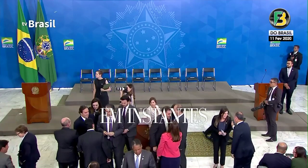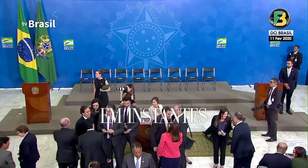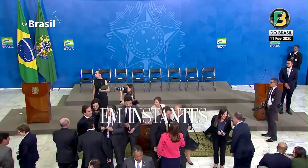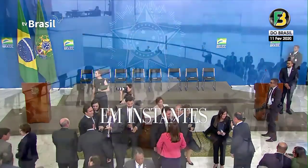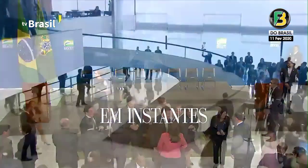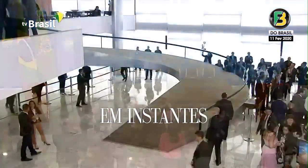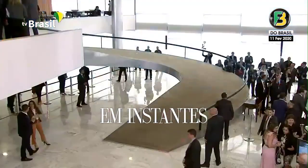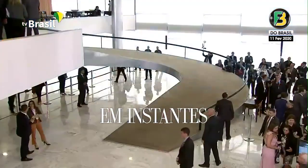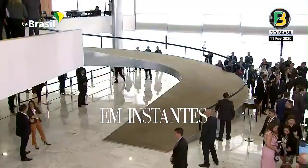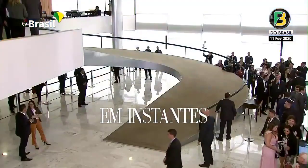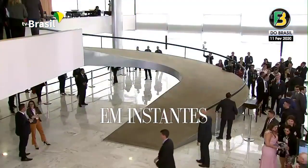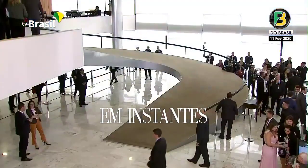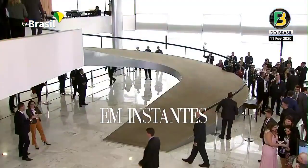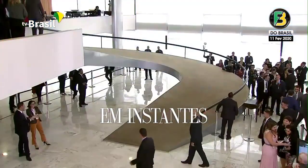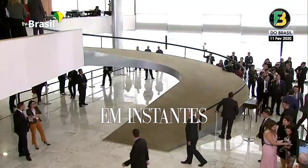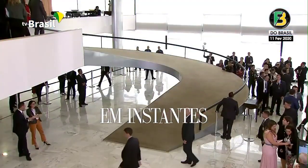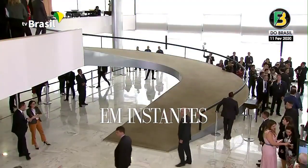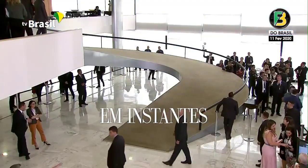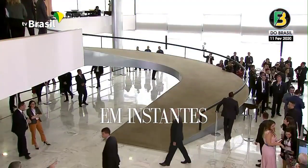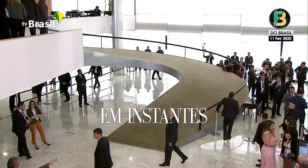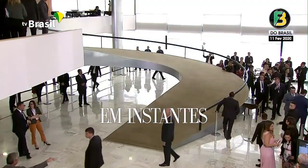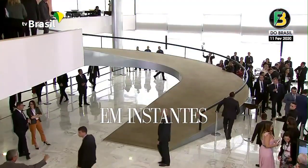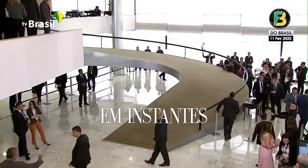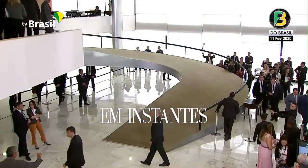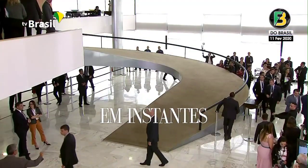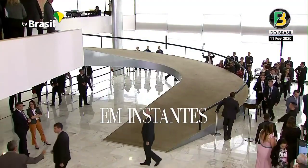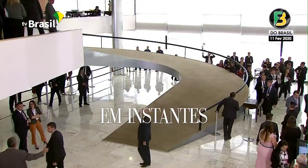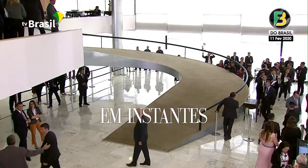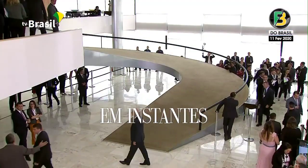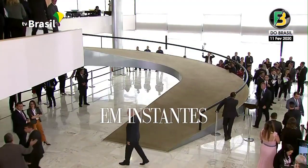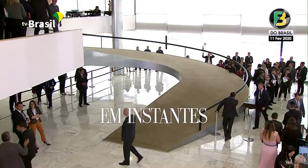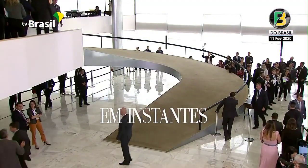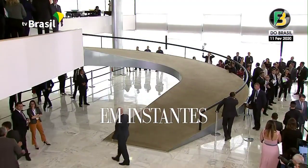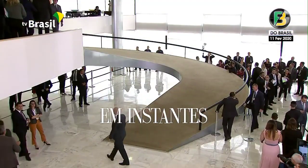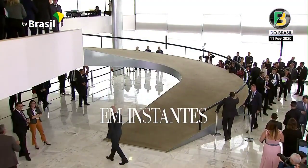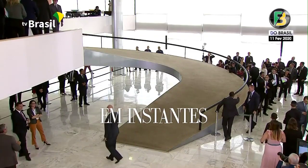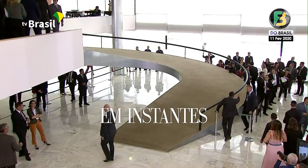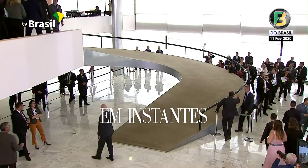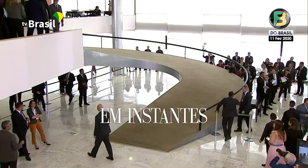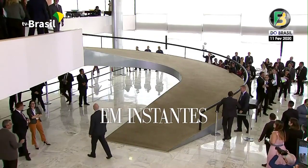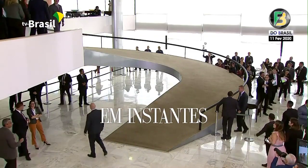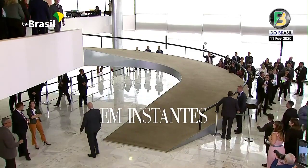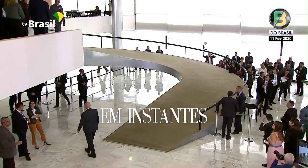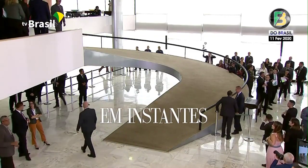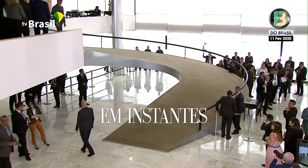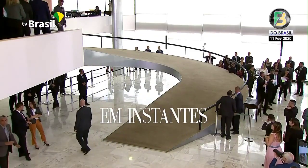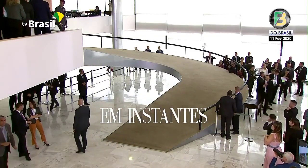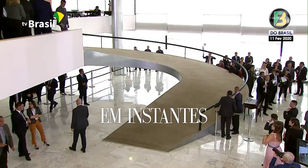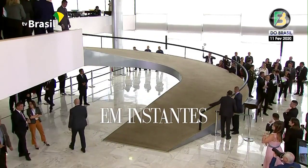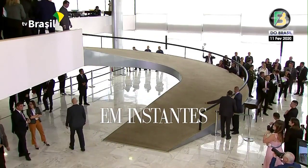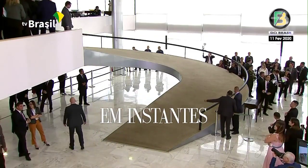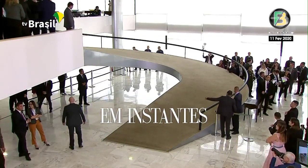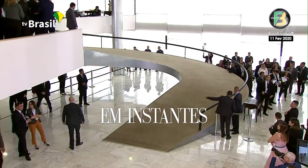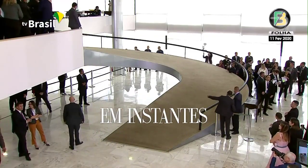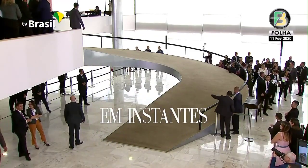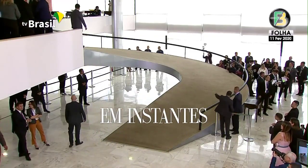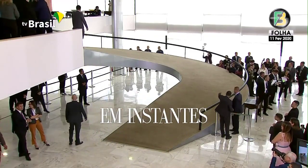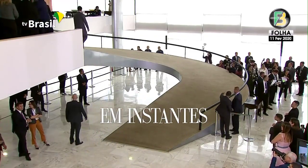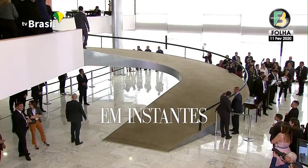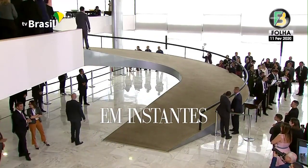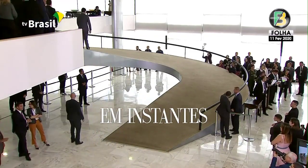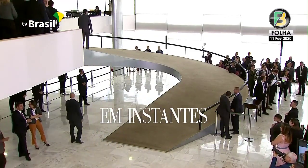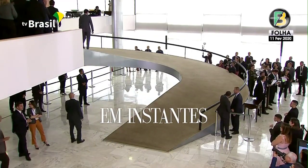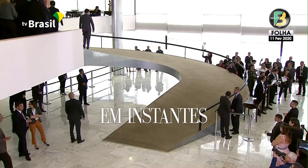da República, Antônio Hamilton Martins Mourão, do presidente do Senado Federal, senador Davi